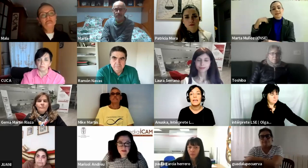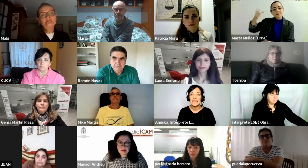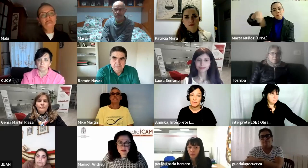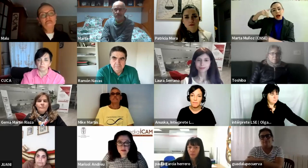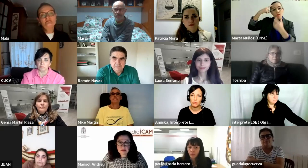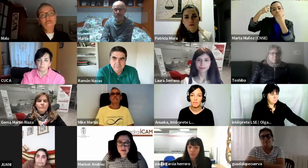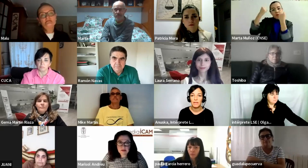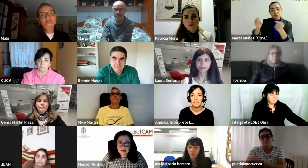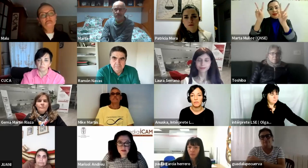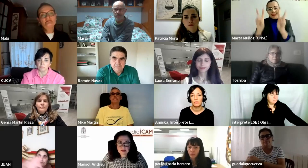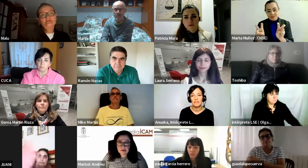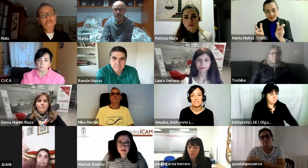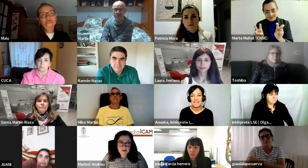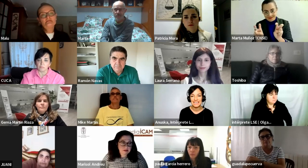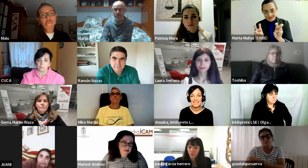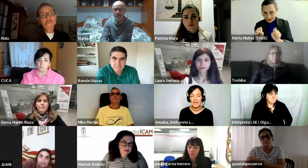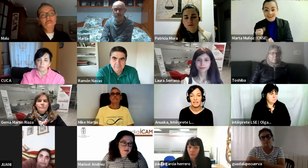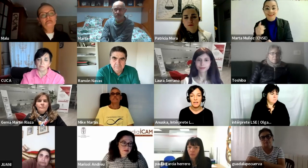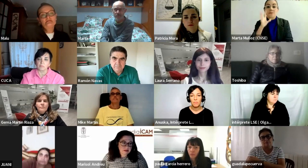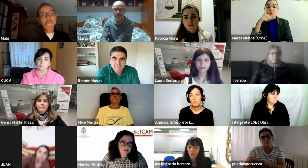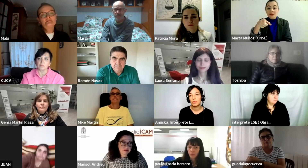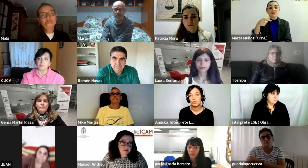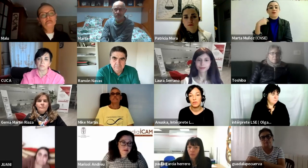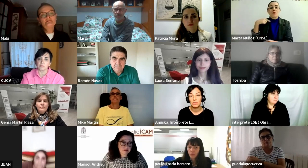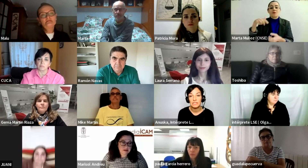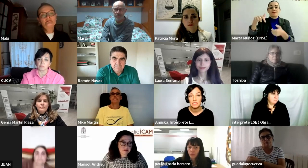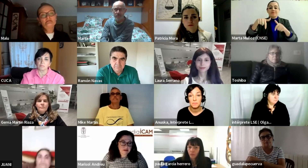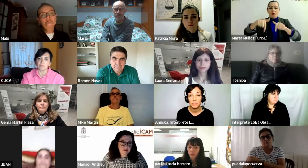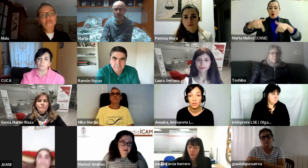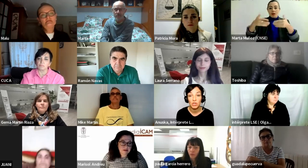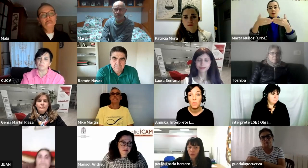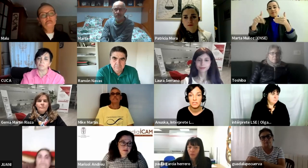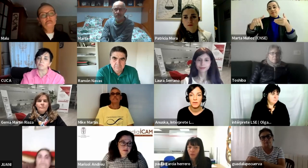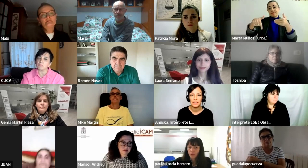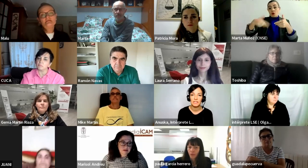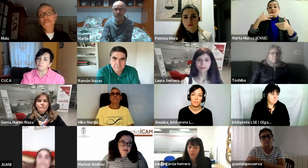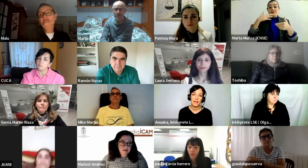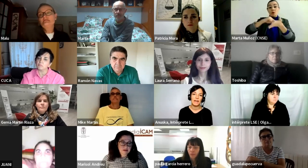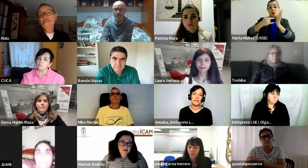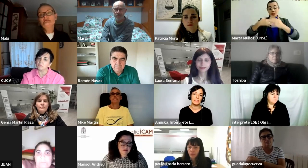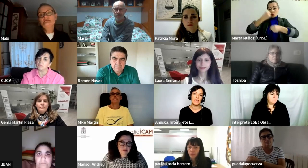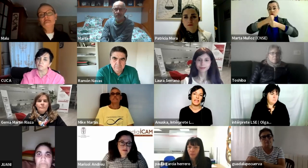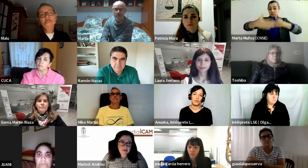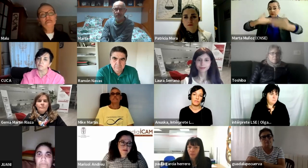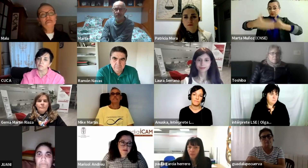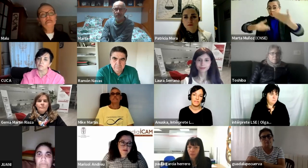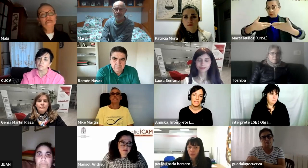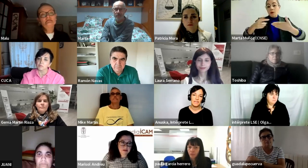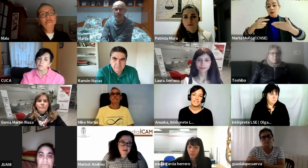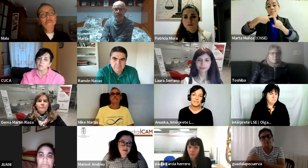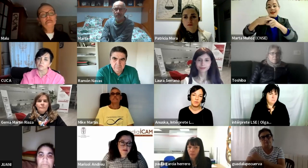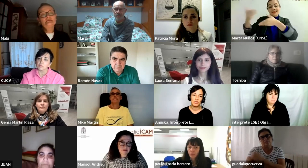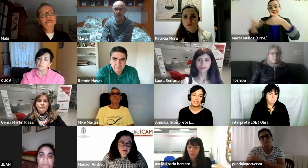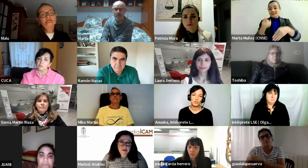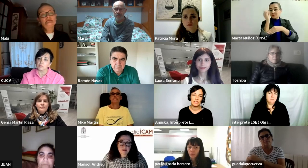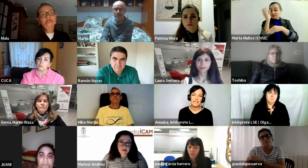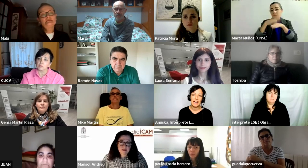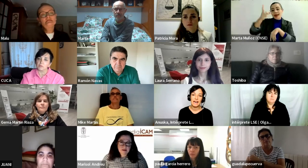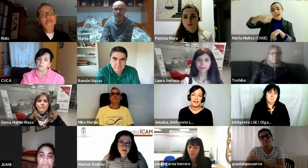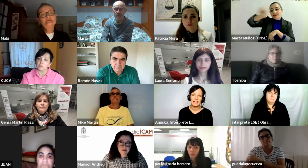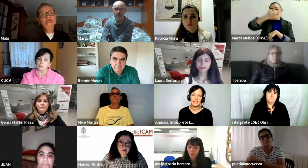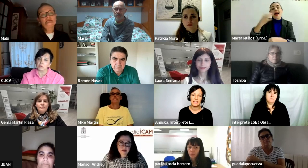conflicto, y vamos también a traducir esta guía, pero hemos contado con estas 3 personas como expertas para el día de hoy. Este